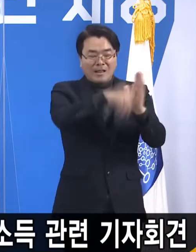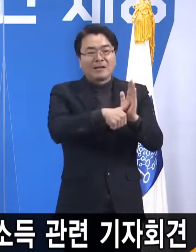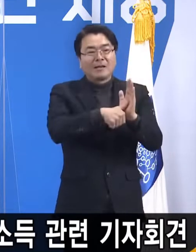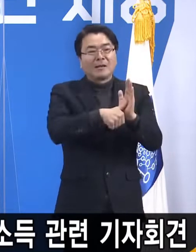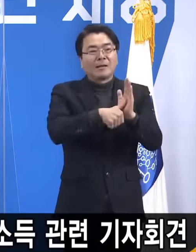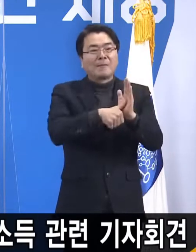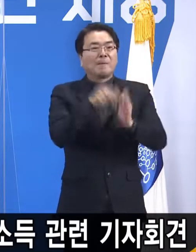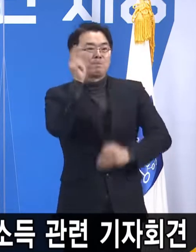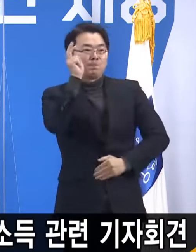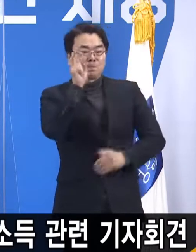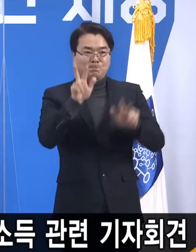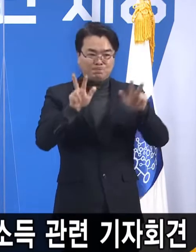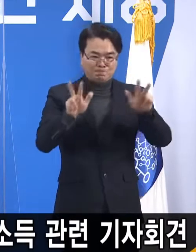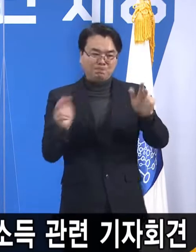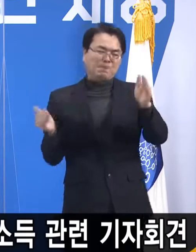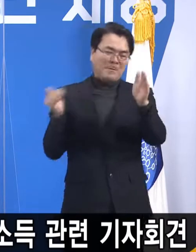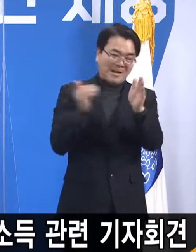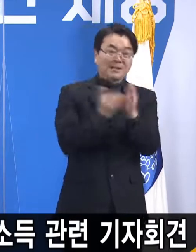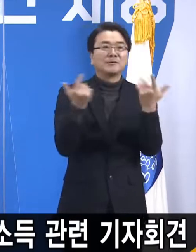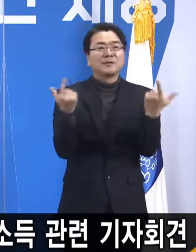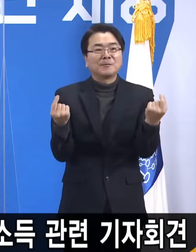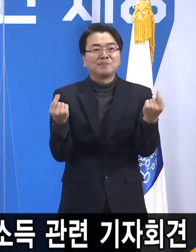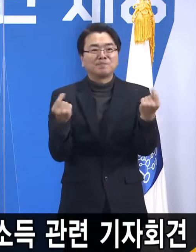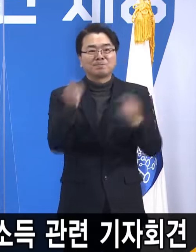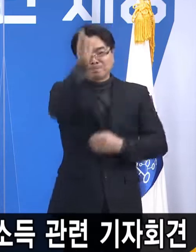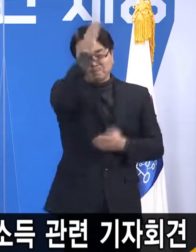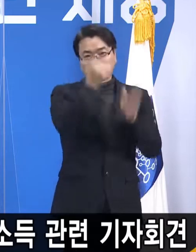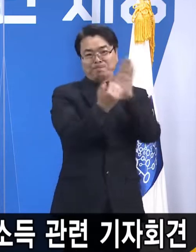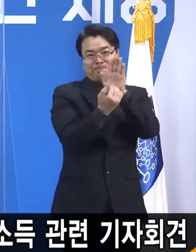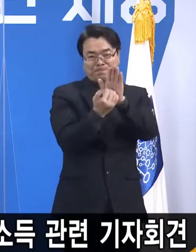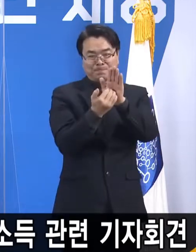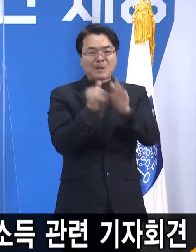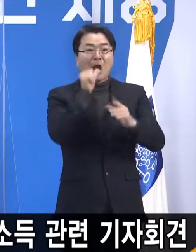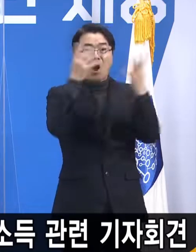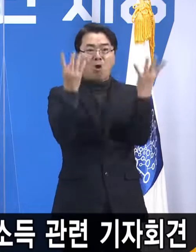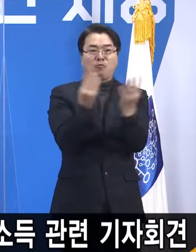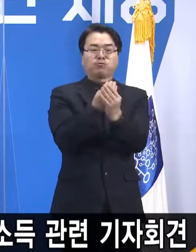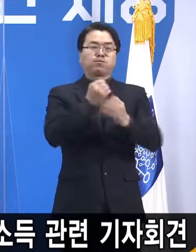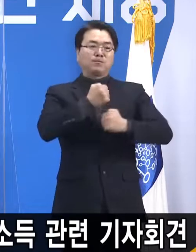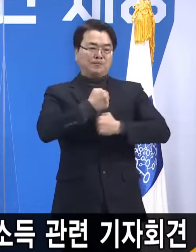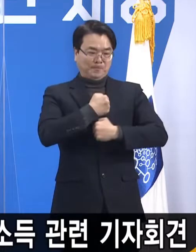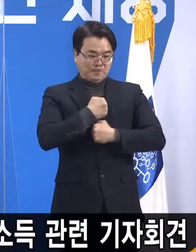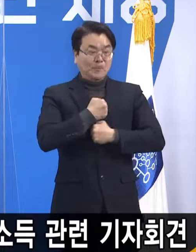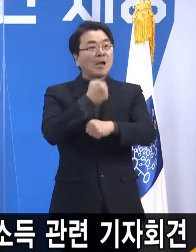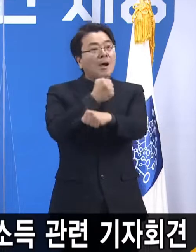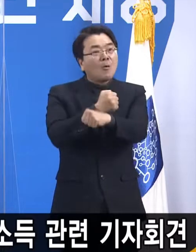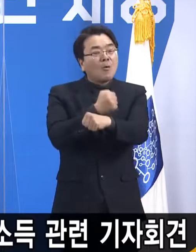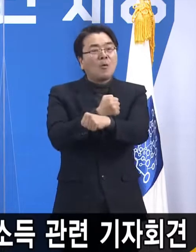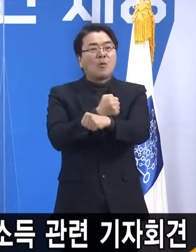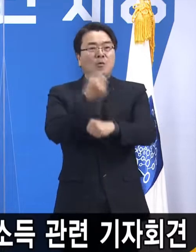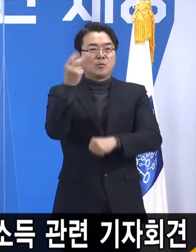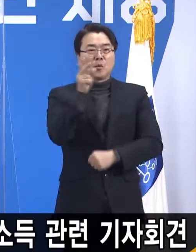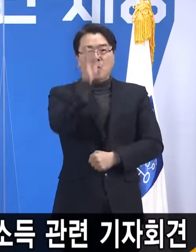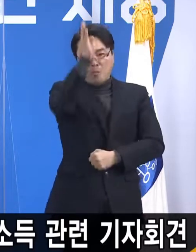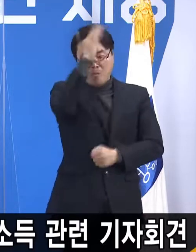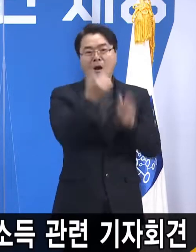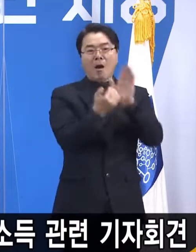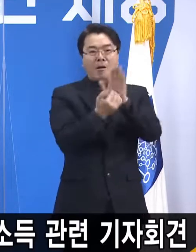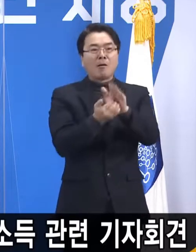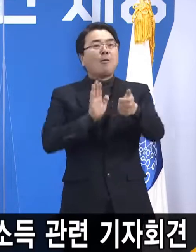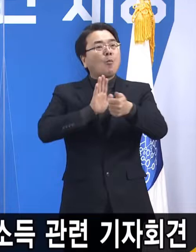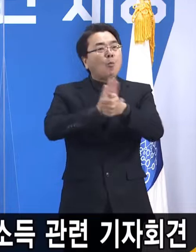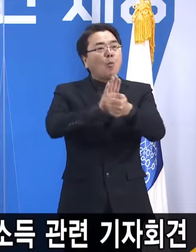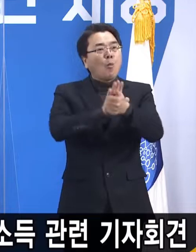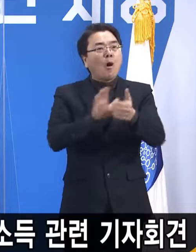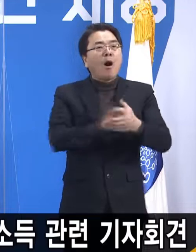있어서도 지금까지 그래 주셨던 것처럼 방역 수칙을 철저하게 준수하시고 방역에 협조하실